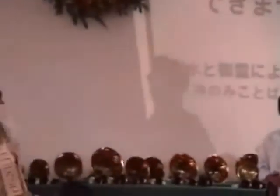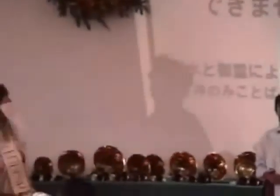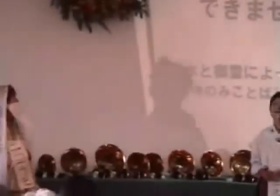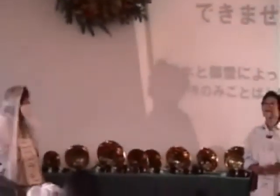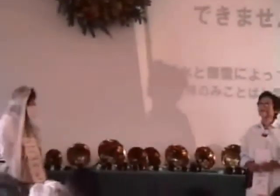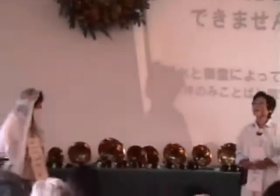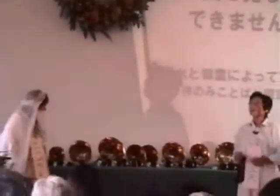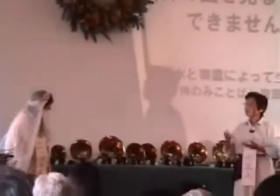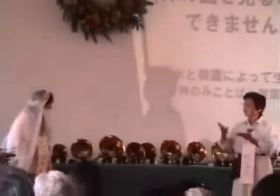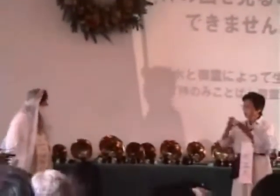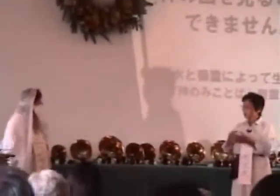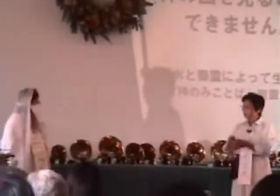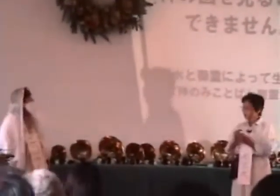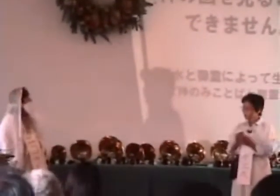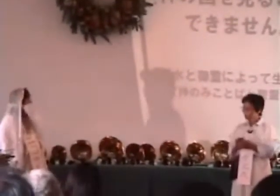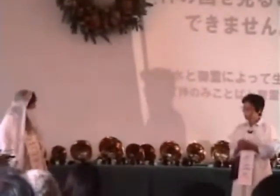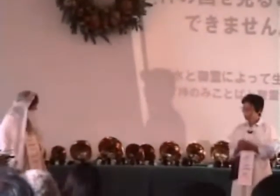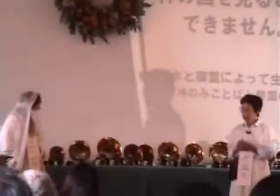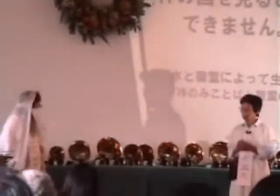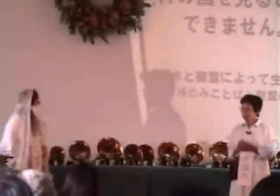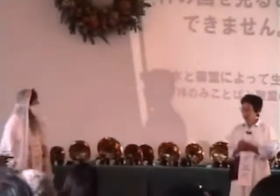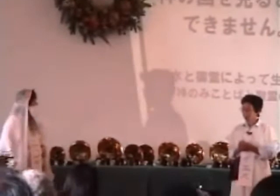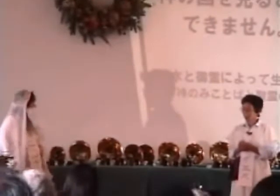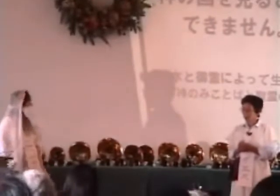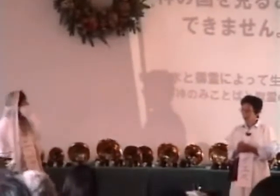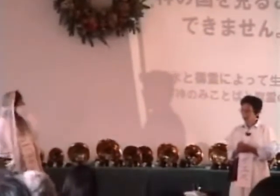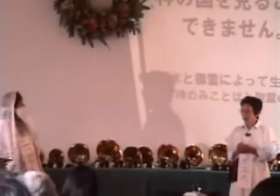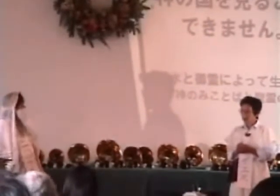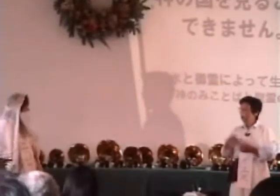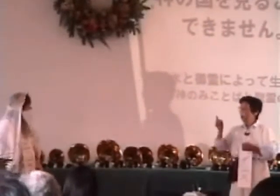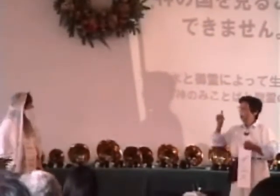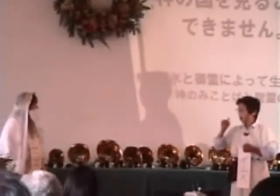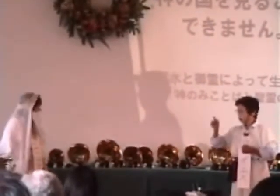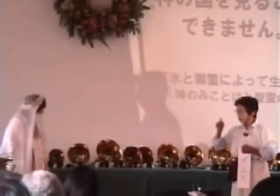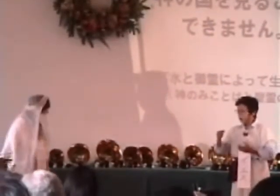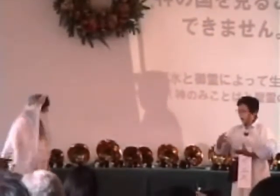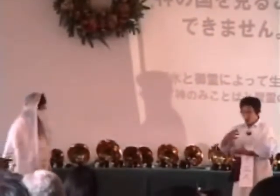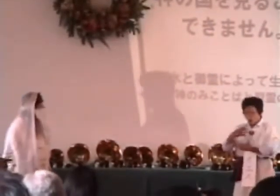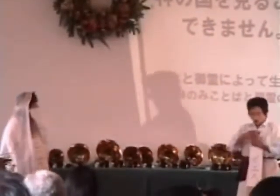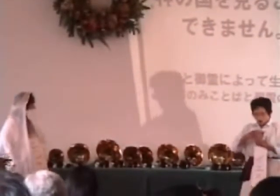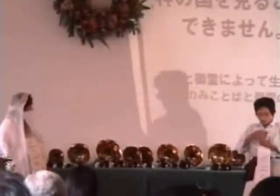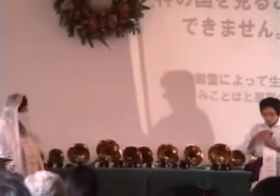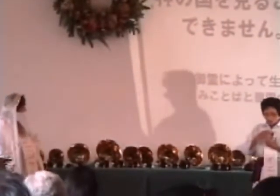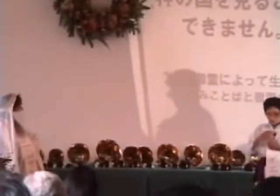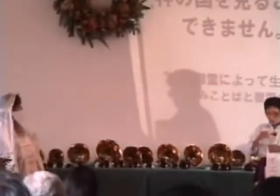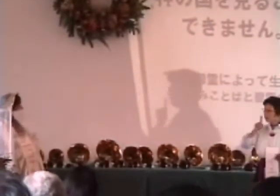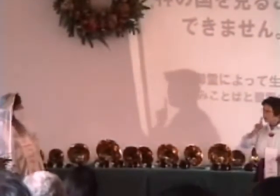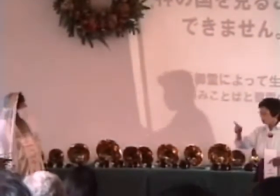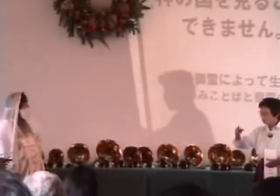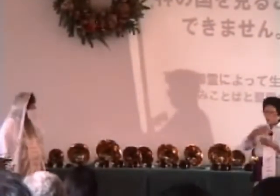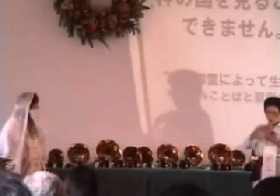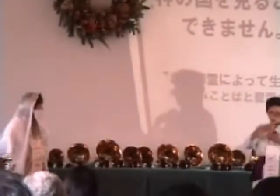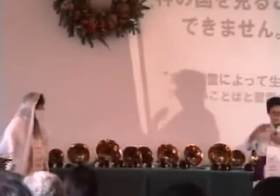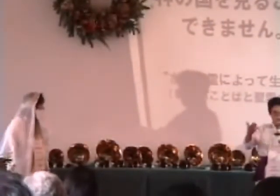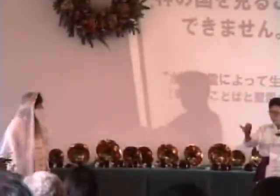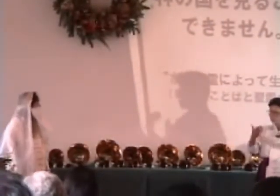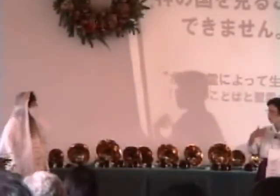新しく生まれ変わることができると、イエス様がニコデモに一生懸命に言っており説明されました。